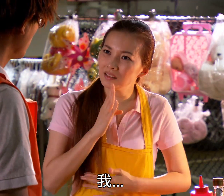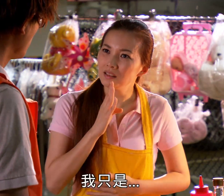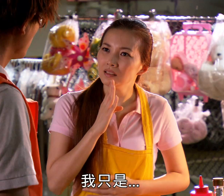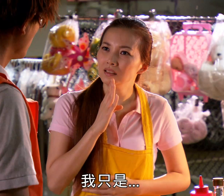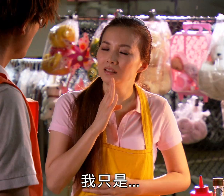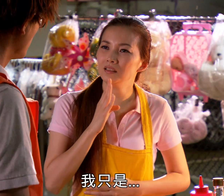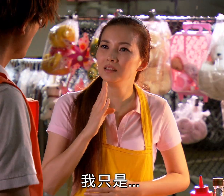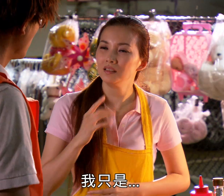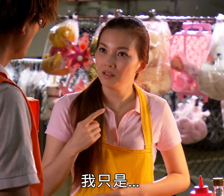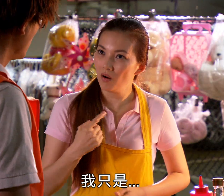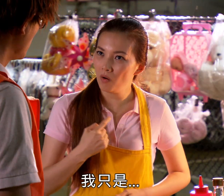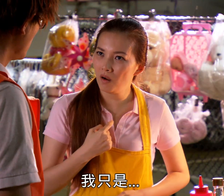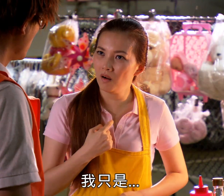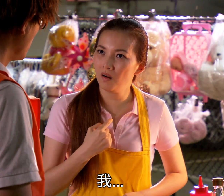我只是我。